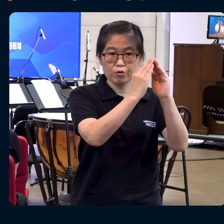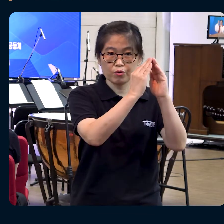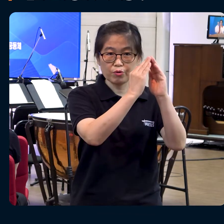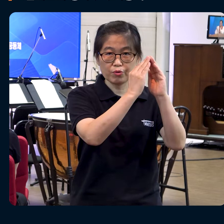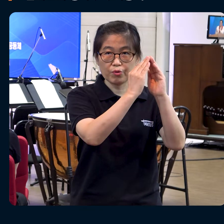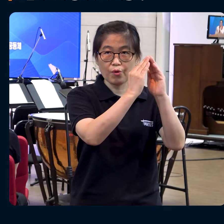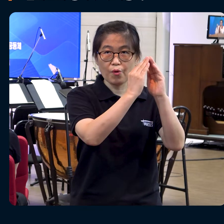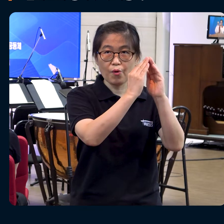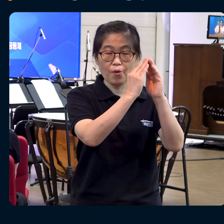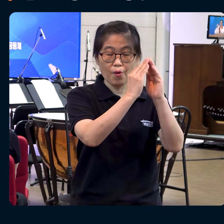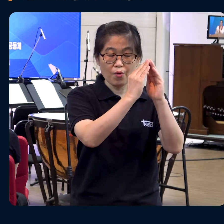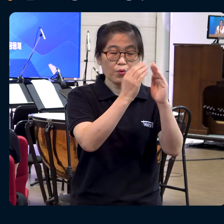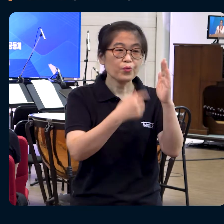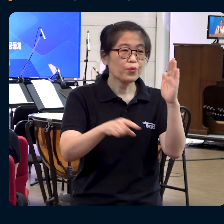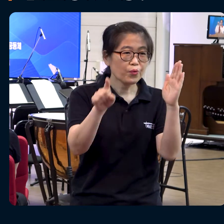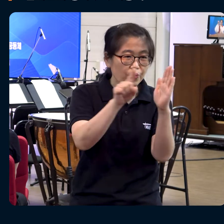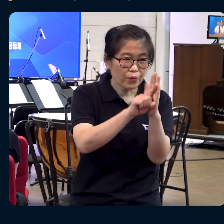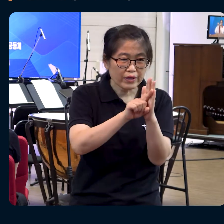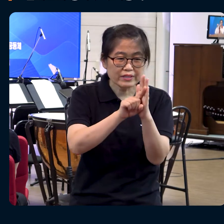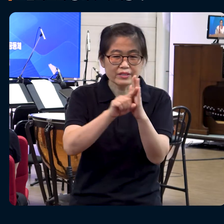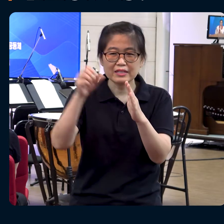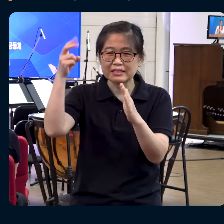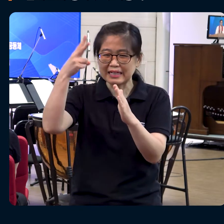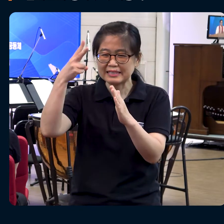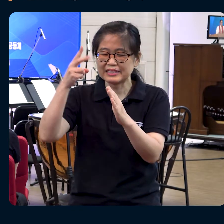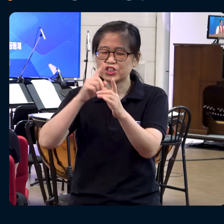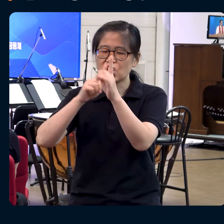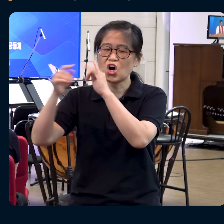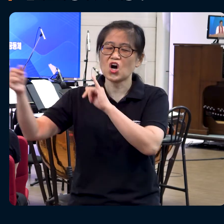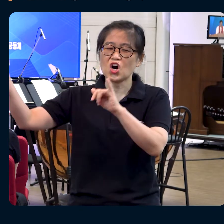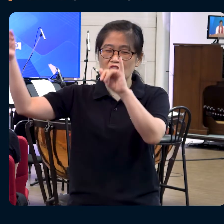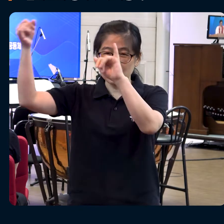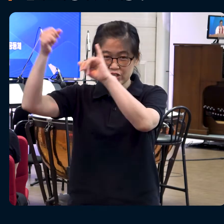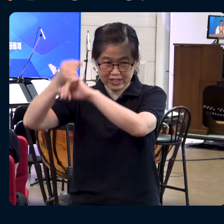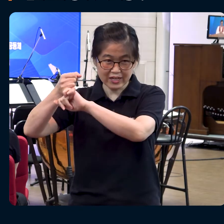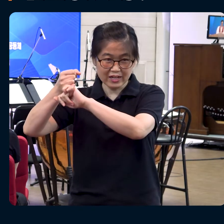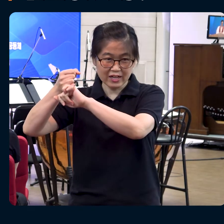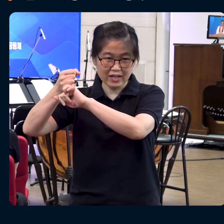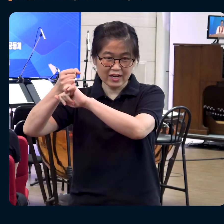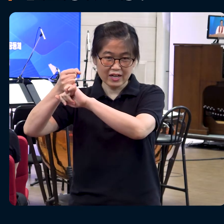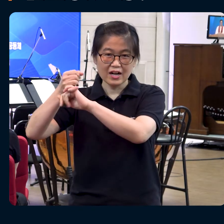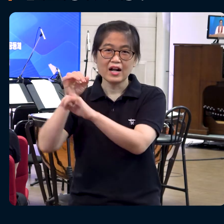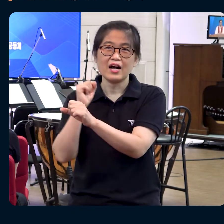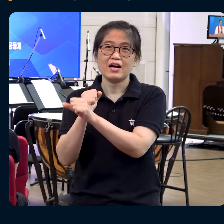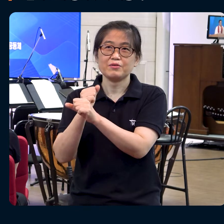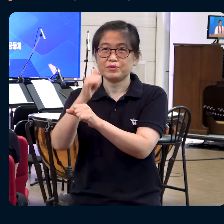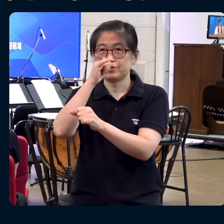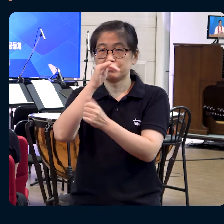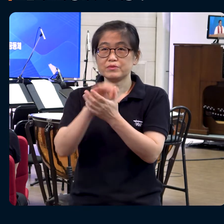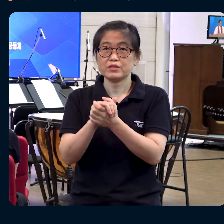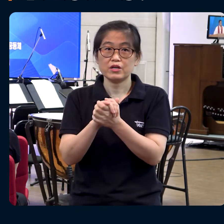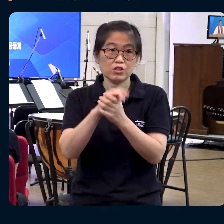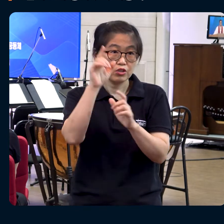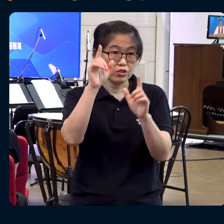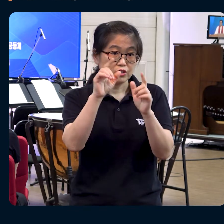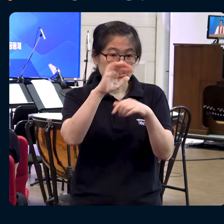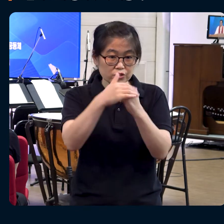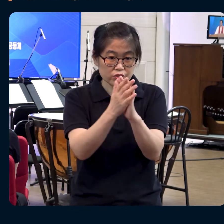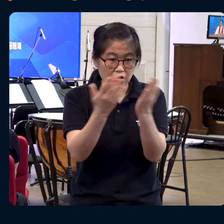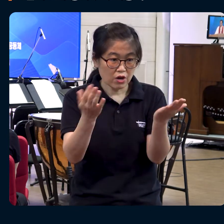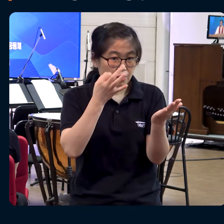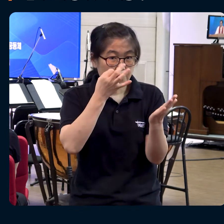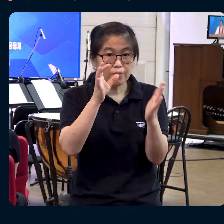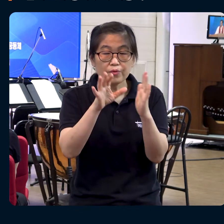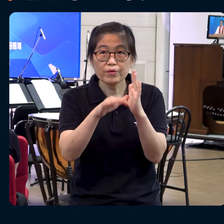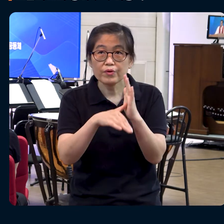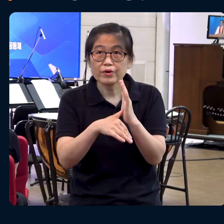세우시려고 아브라함과 다시 한번 언약을 맺는 그 퍼포먼스를 지금 하고 계신 것이다. 여러분,